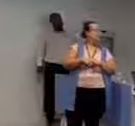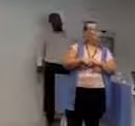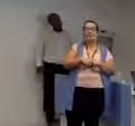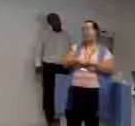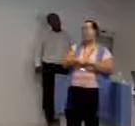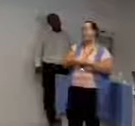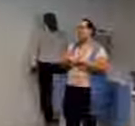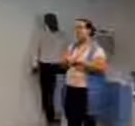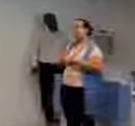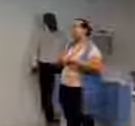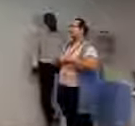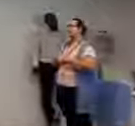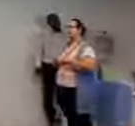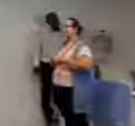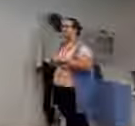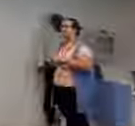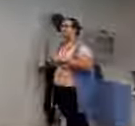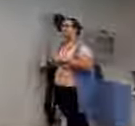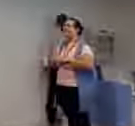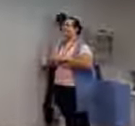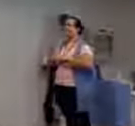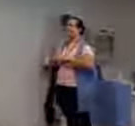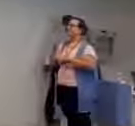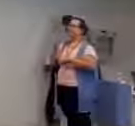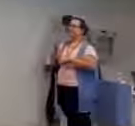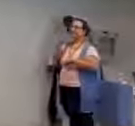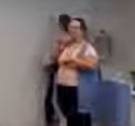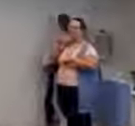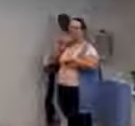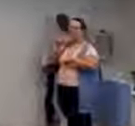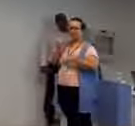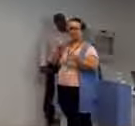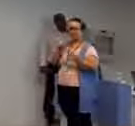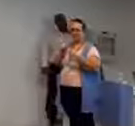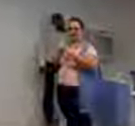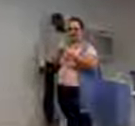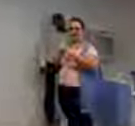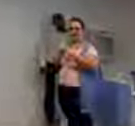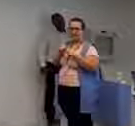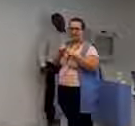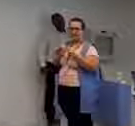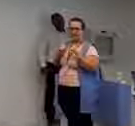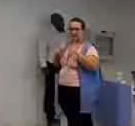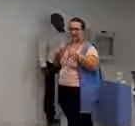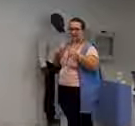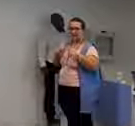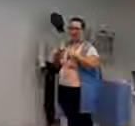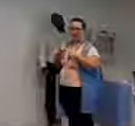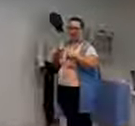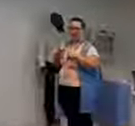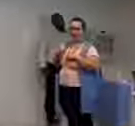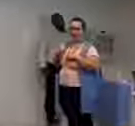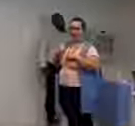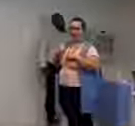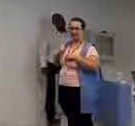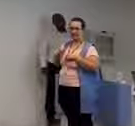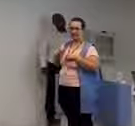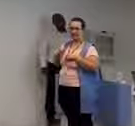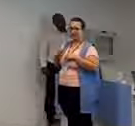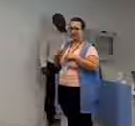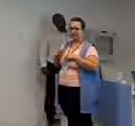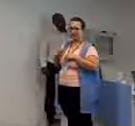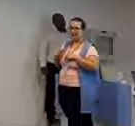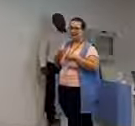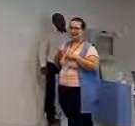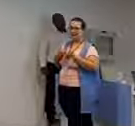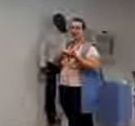Então, lembra que a gente falou que eu tenho que definir o blank da peça? Eu estimei aquele